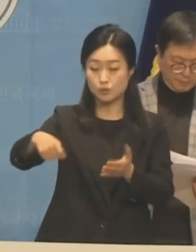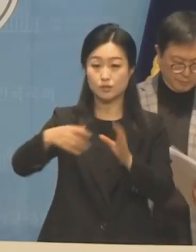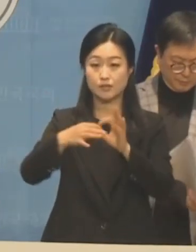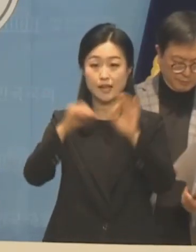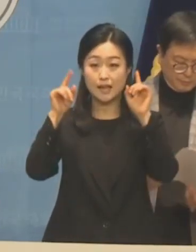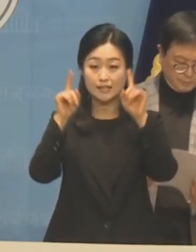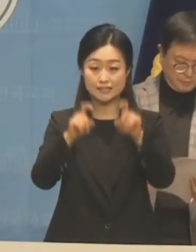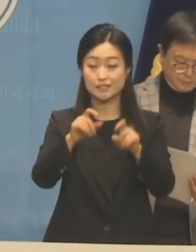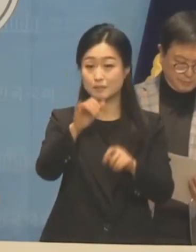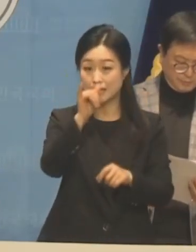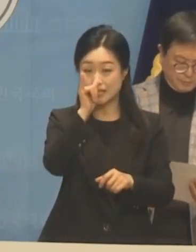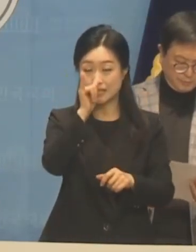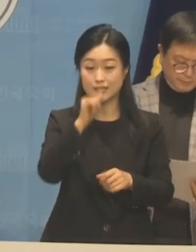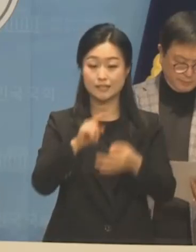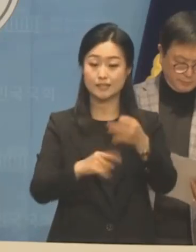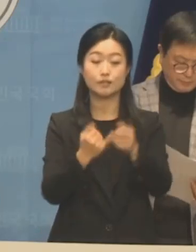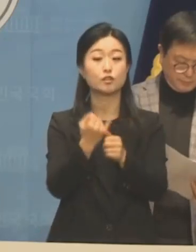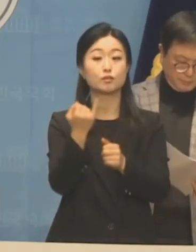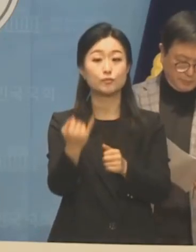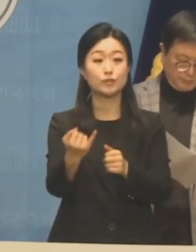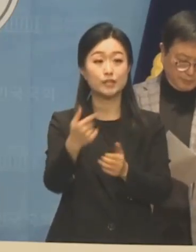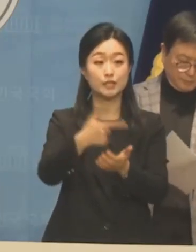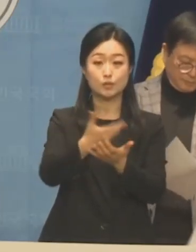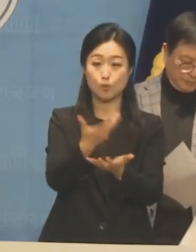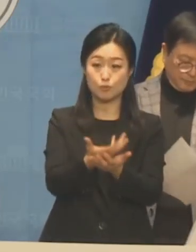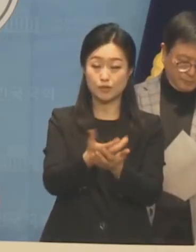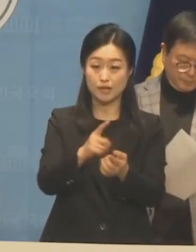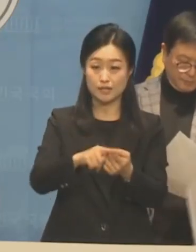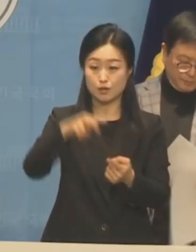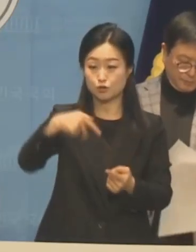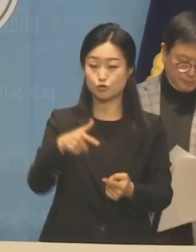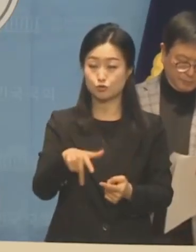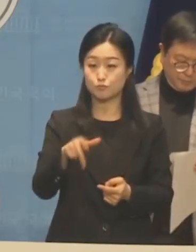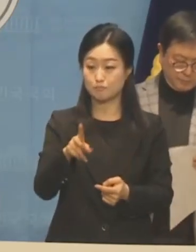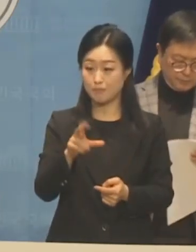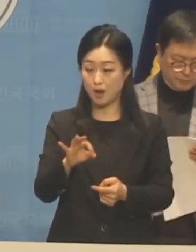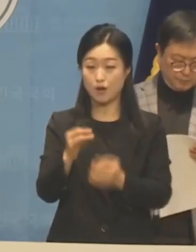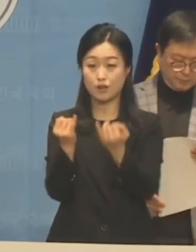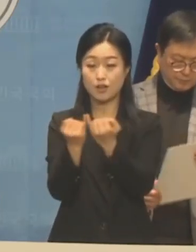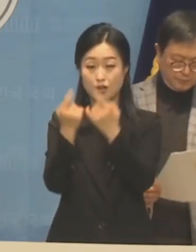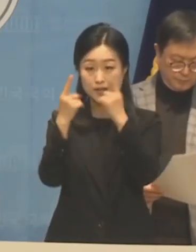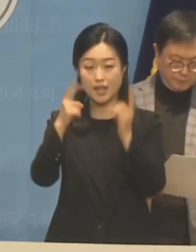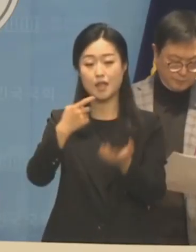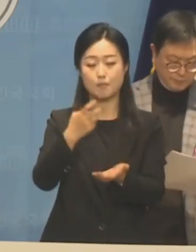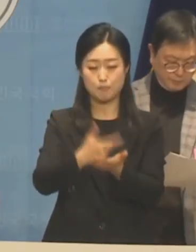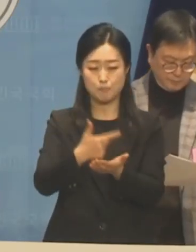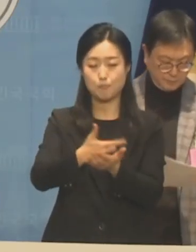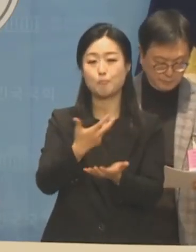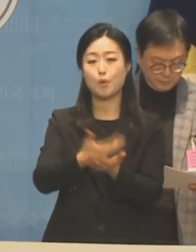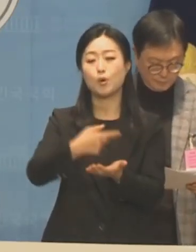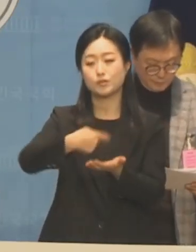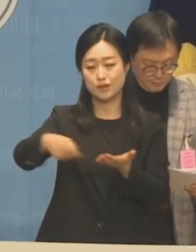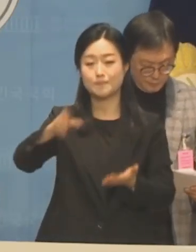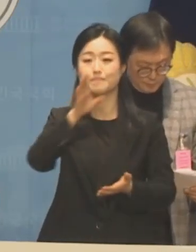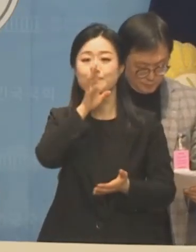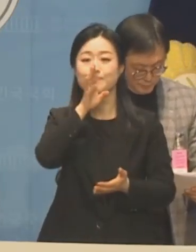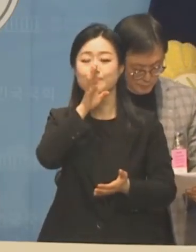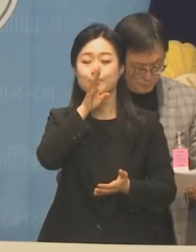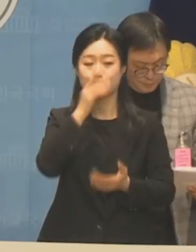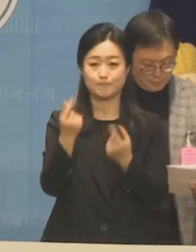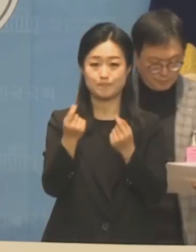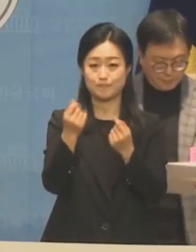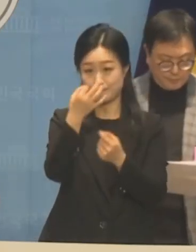여사의 석사 논문에 대해 지난해 말 숙명여대가 표절이라고 잠정 결론을 내린 것으로 확인됐다.